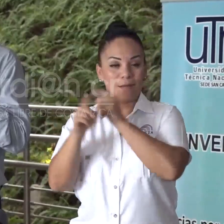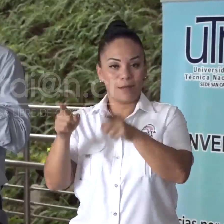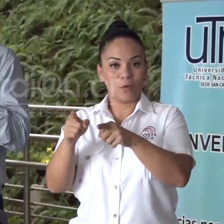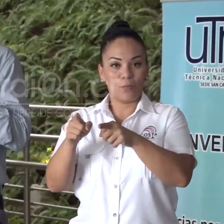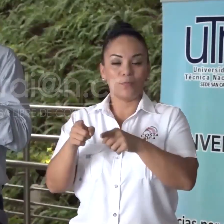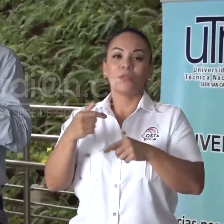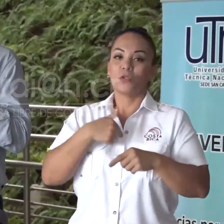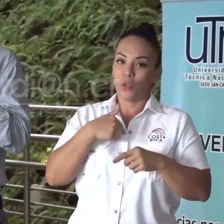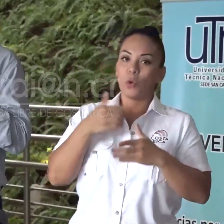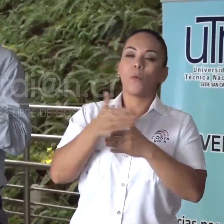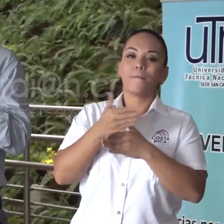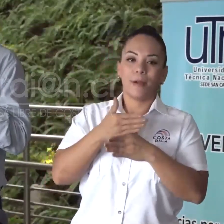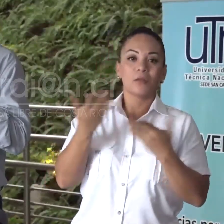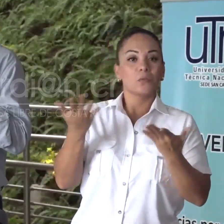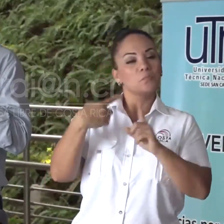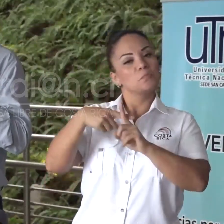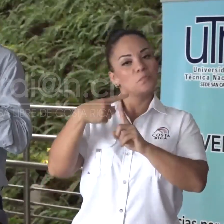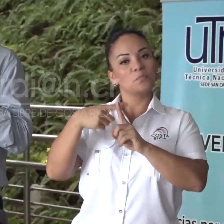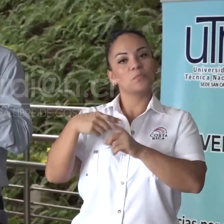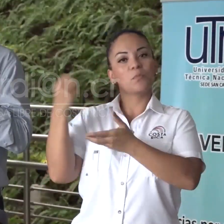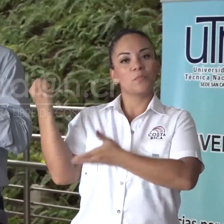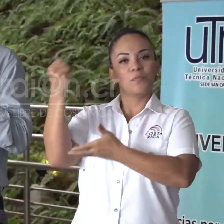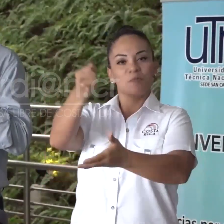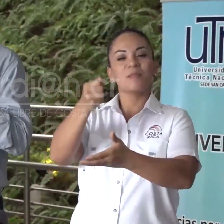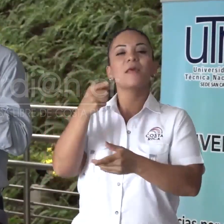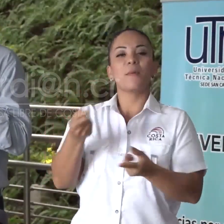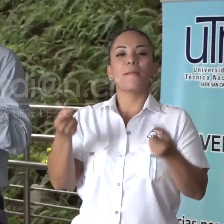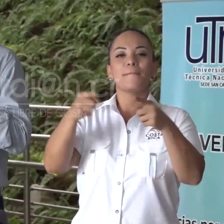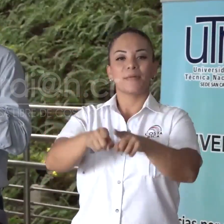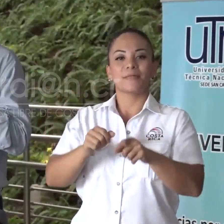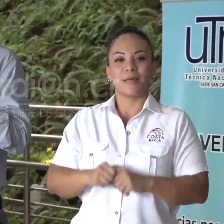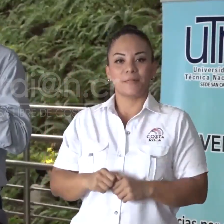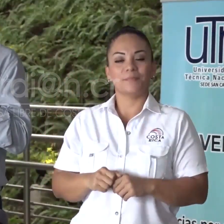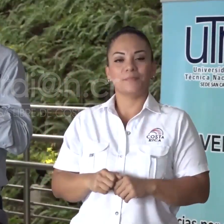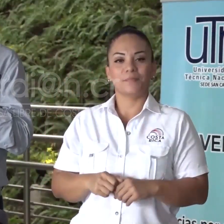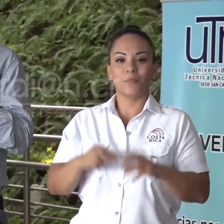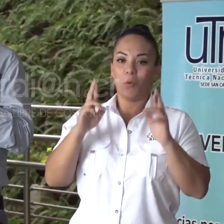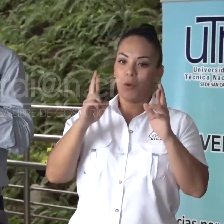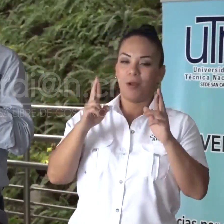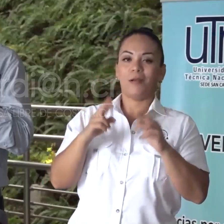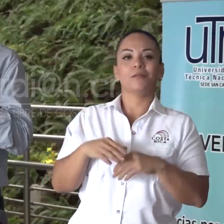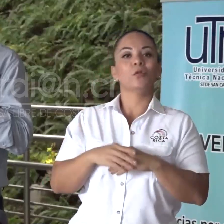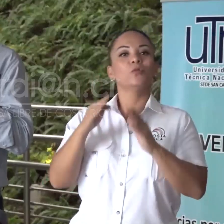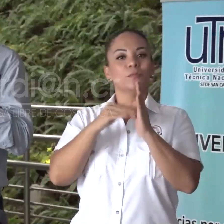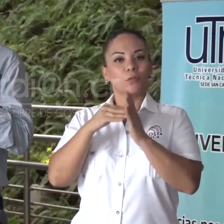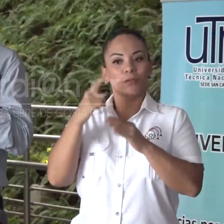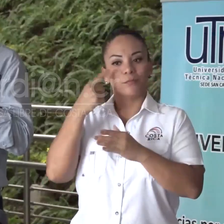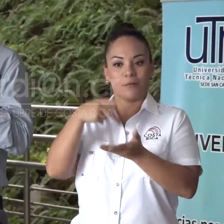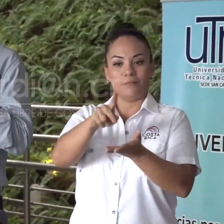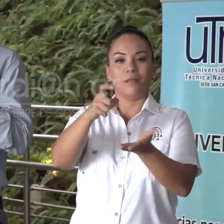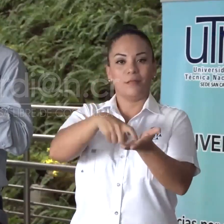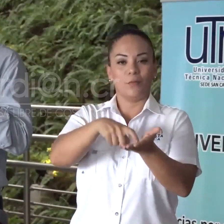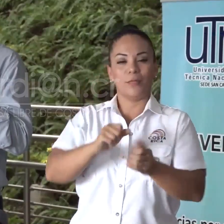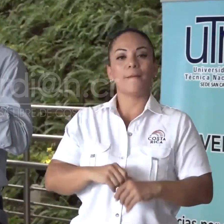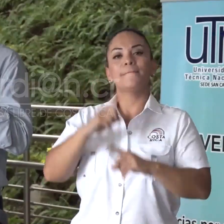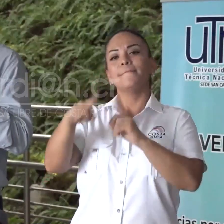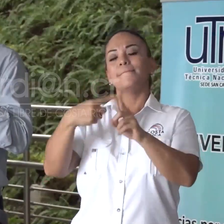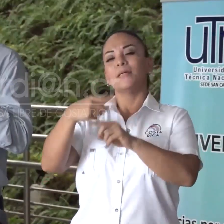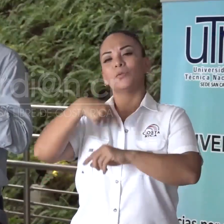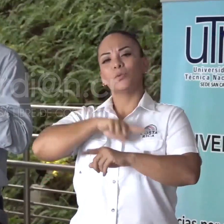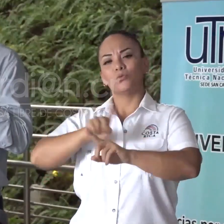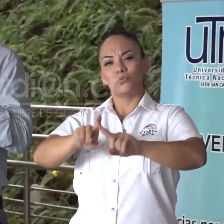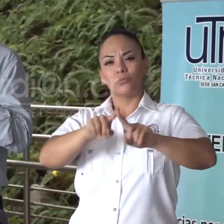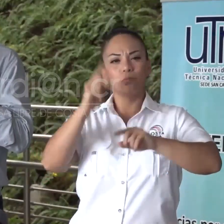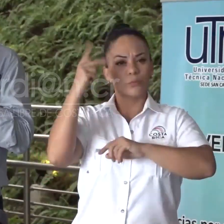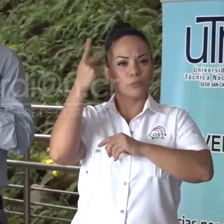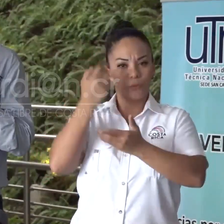Yo comparto el optimismo de los inversionistas de que eso va a pasar, los 100.000 millones, y además estamos haciendo una serie de